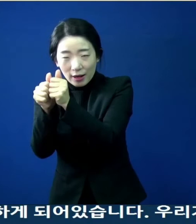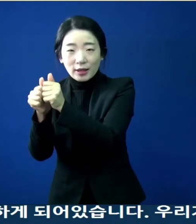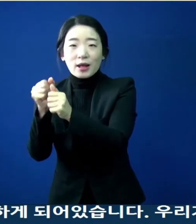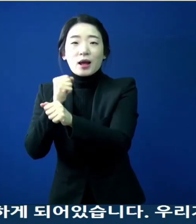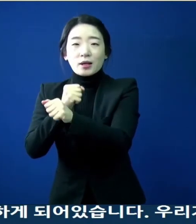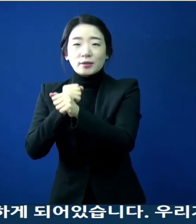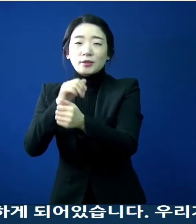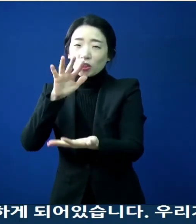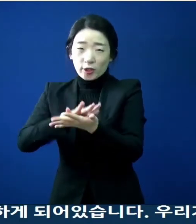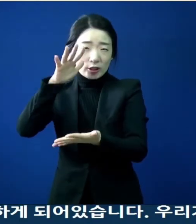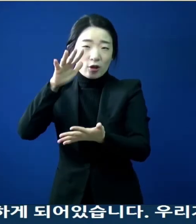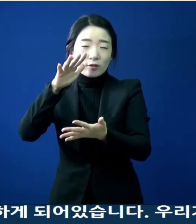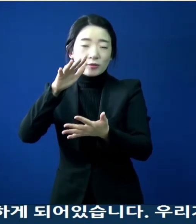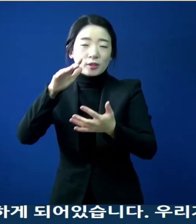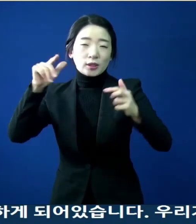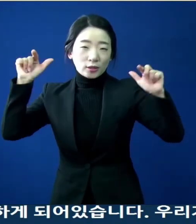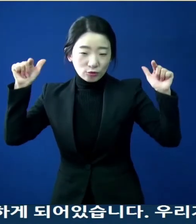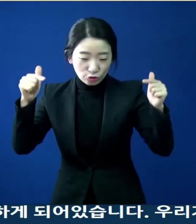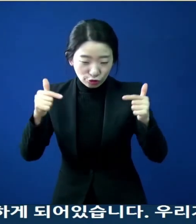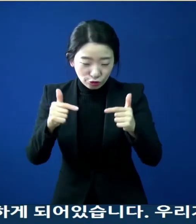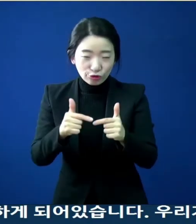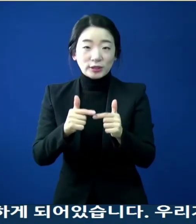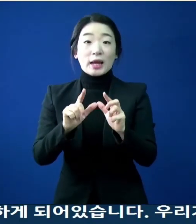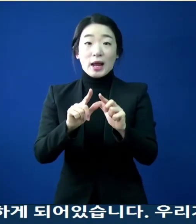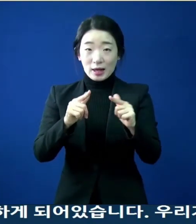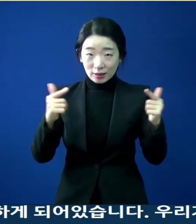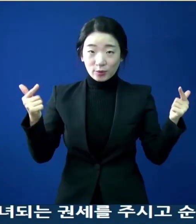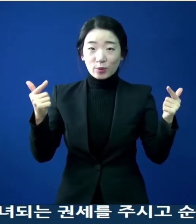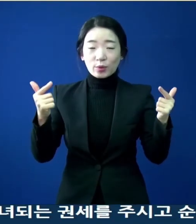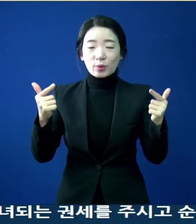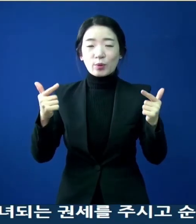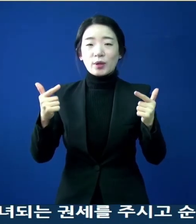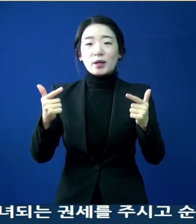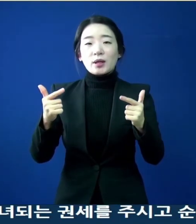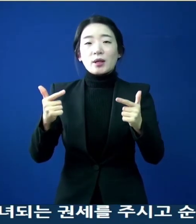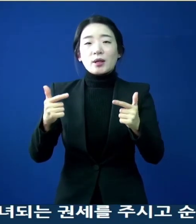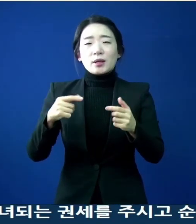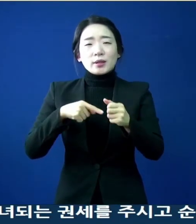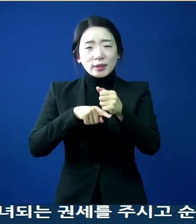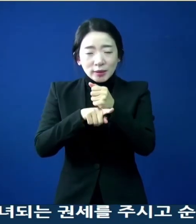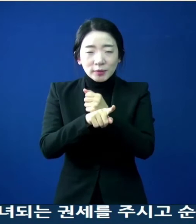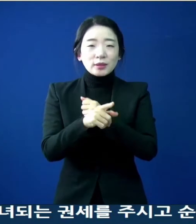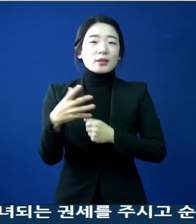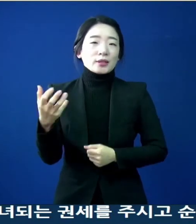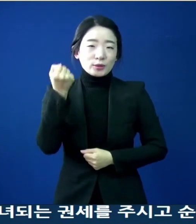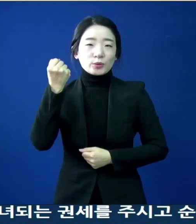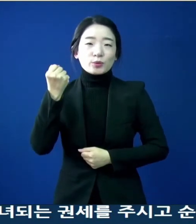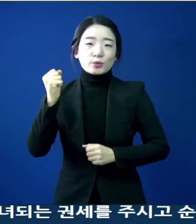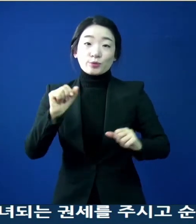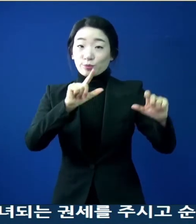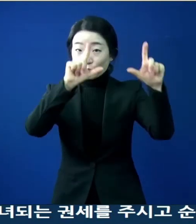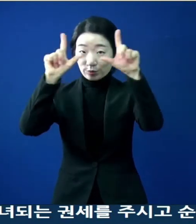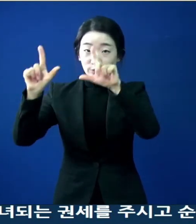않도록 대강절을 의미 있게 보내는 우리 모두가 되었으면 좋겠습니다.